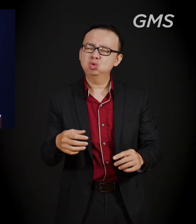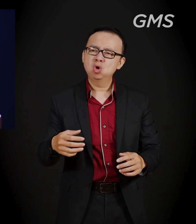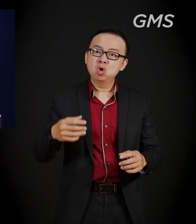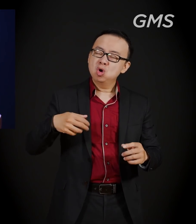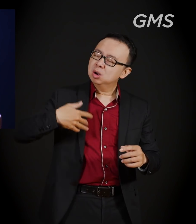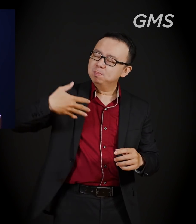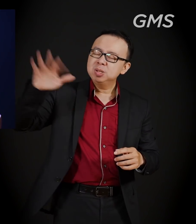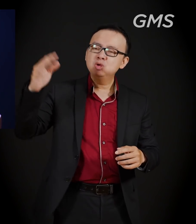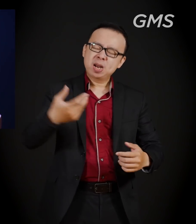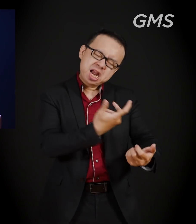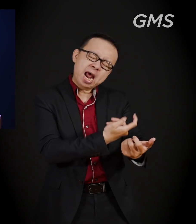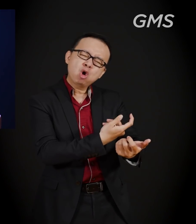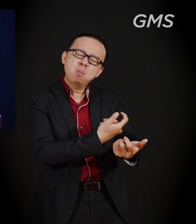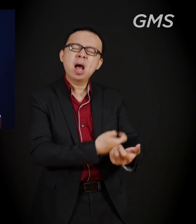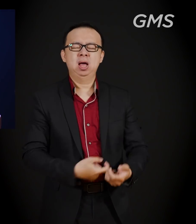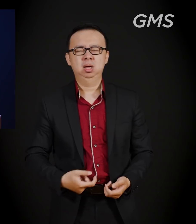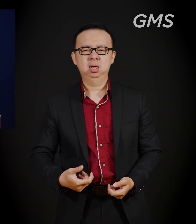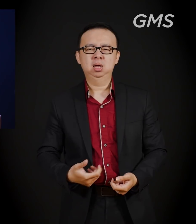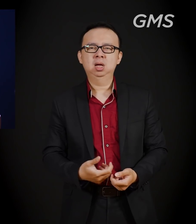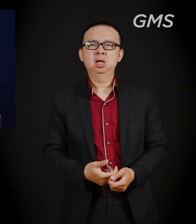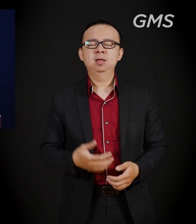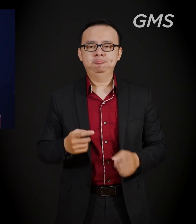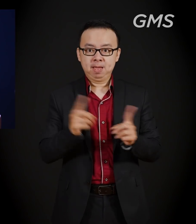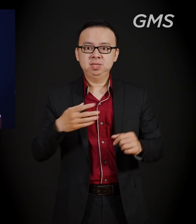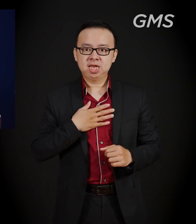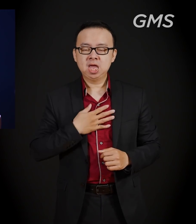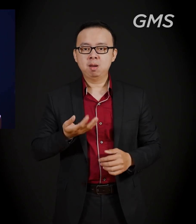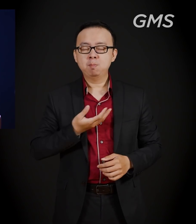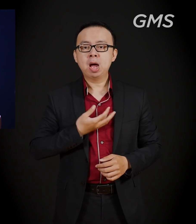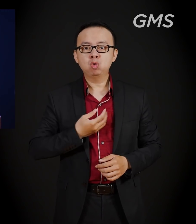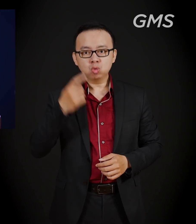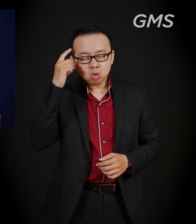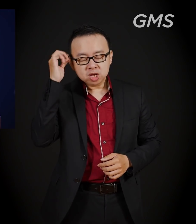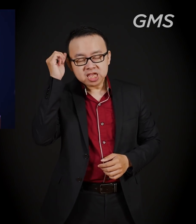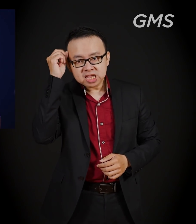menghalalkan segala cara. Tapi hari ini saya mau ingatkan buat saudara, di dalam Kristus kita